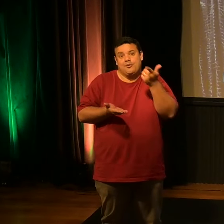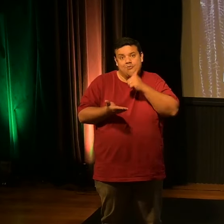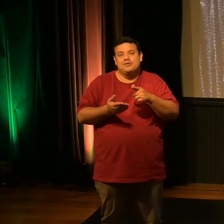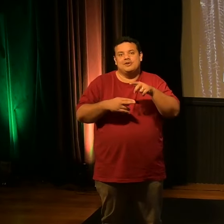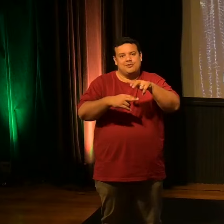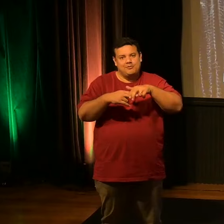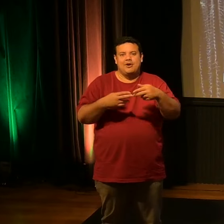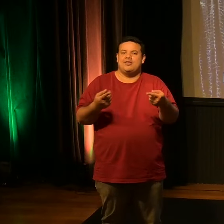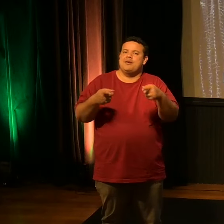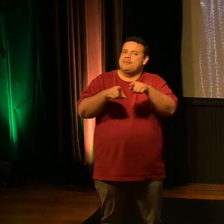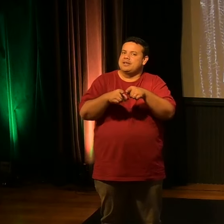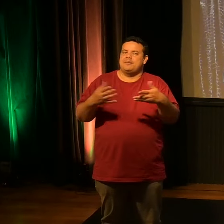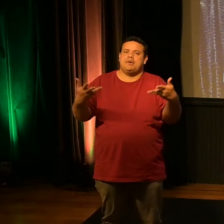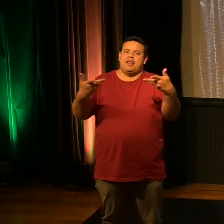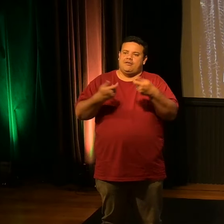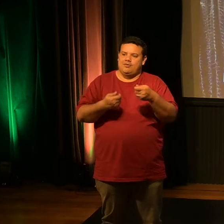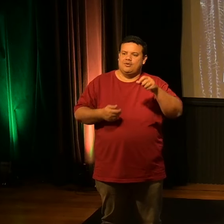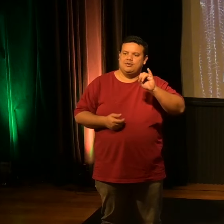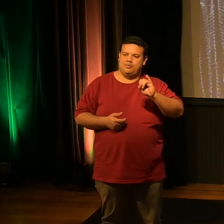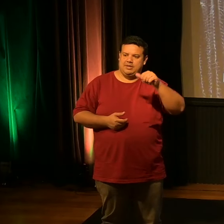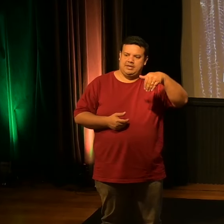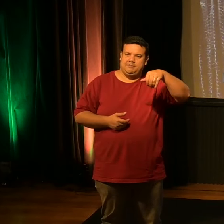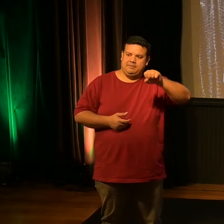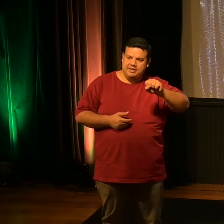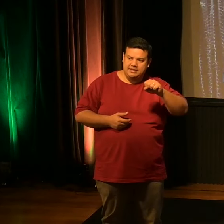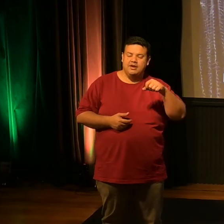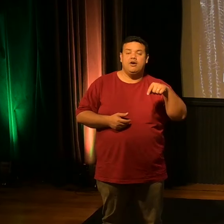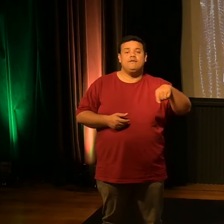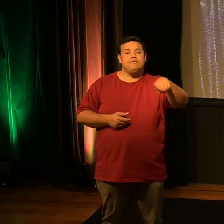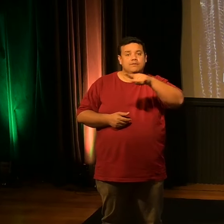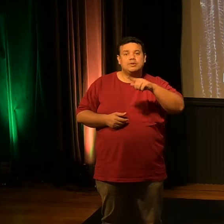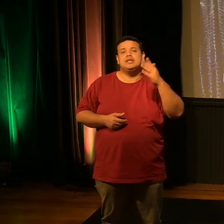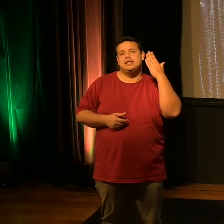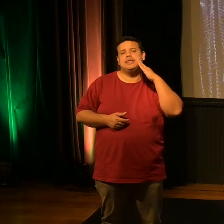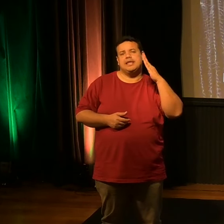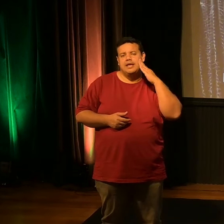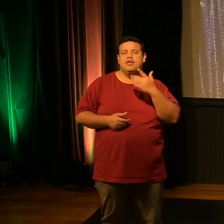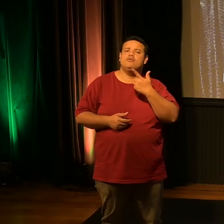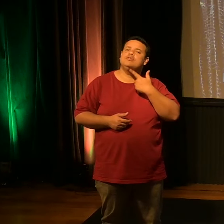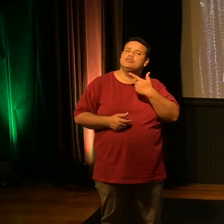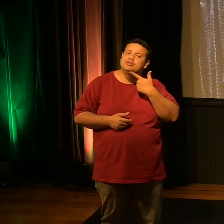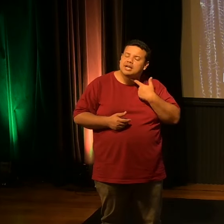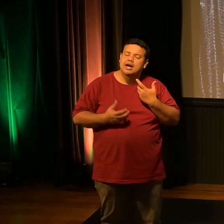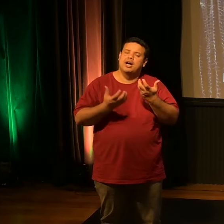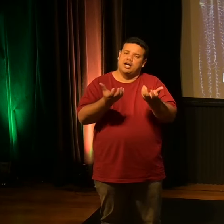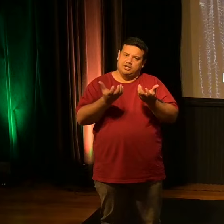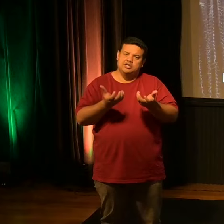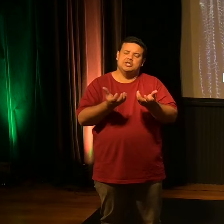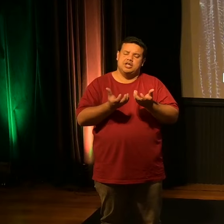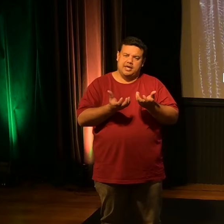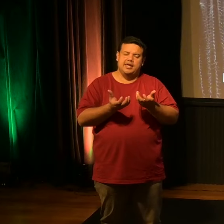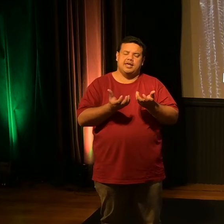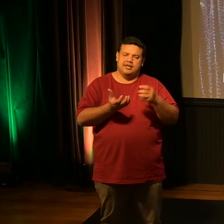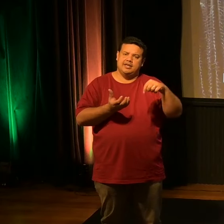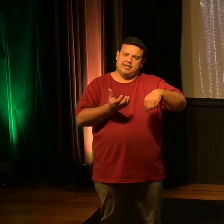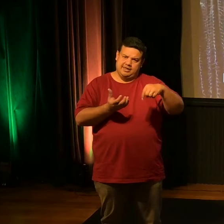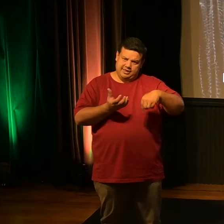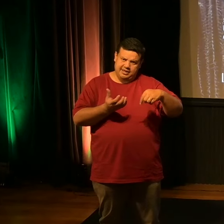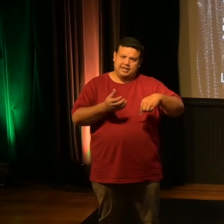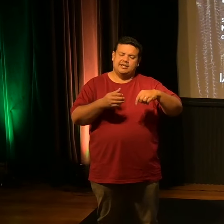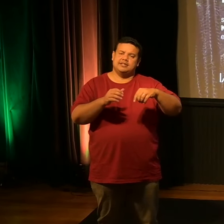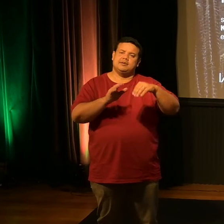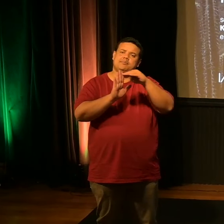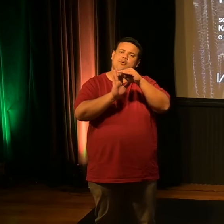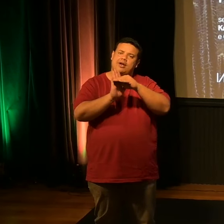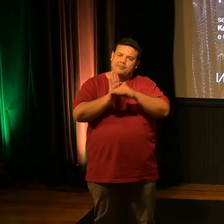MS. E para que vocês entendam também um pouco do desejo, daquilo que mobiliza um pouco dessas sessões e dessa programação